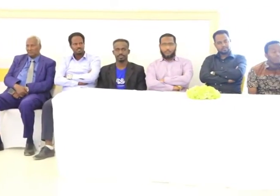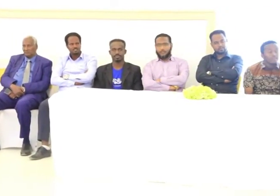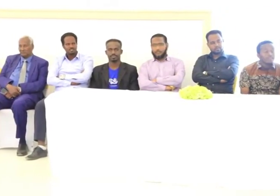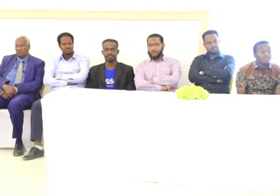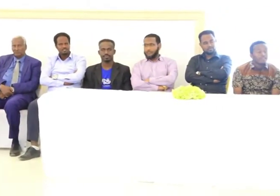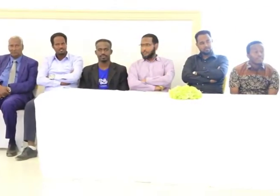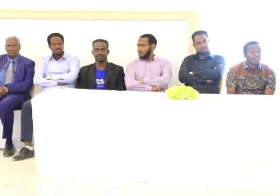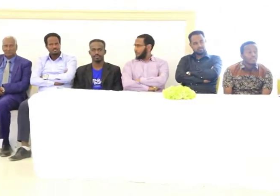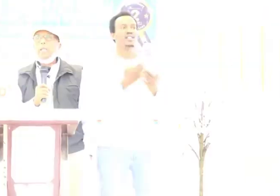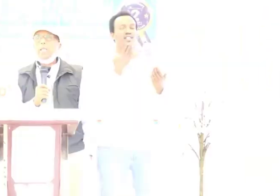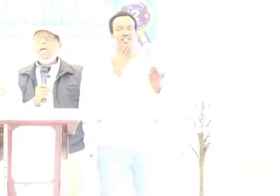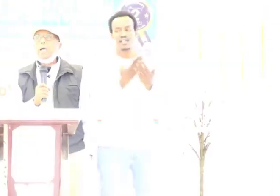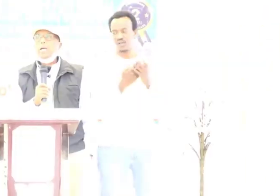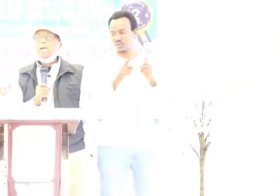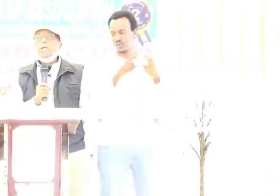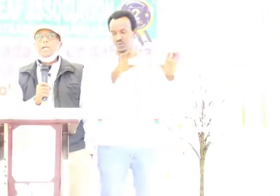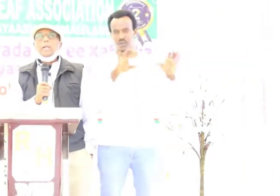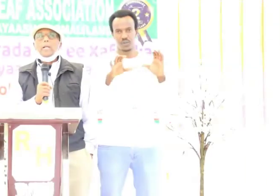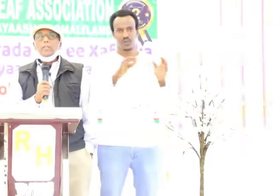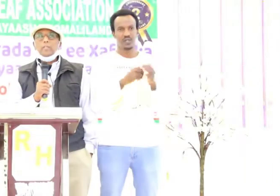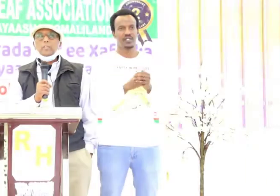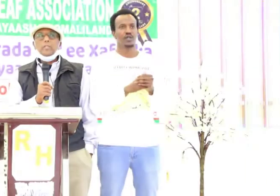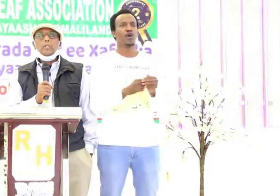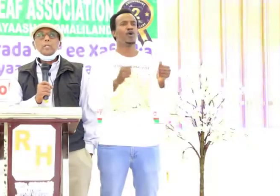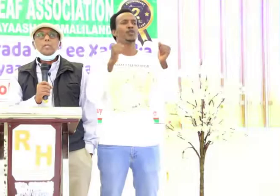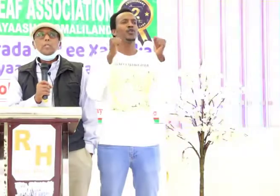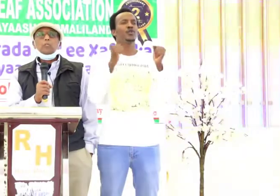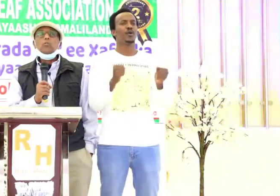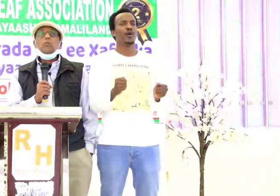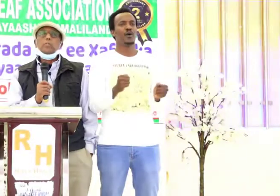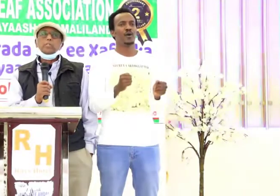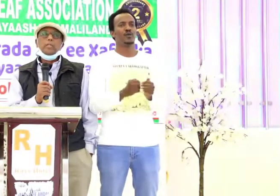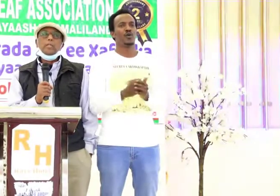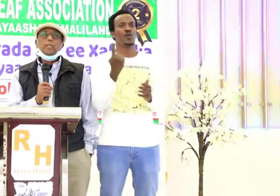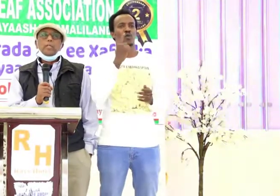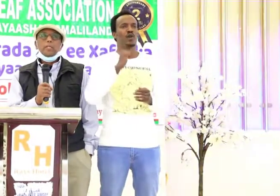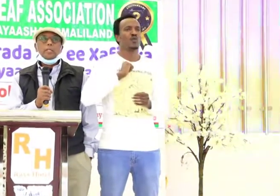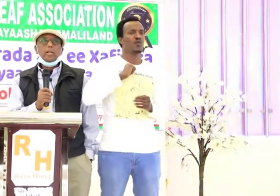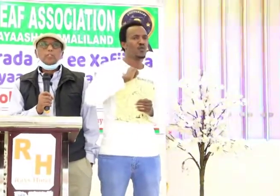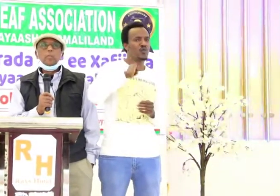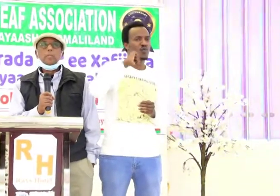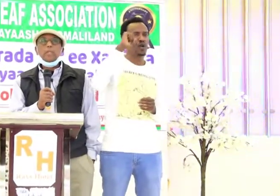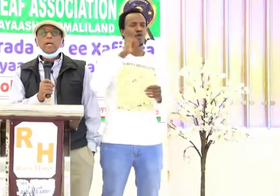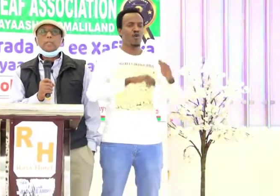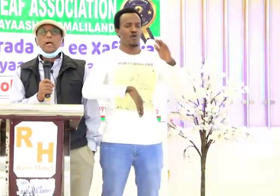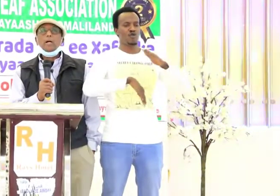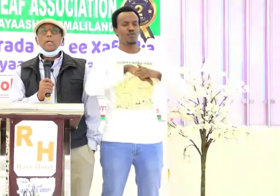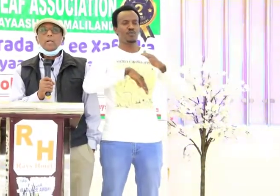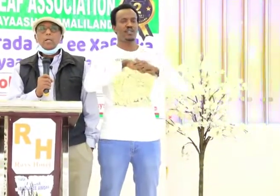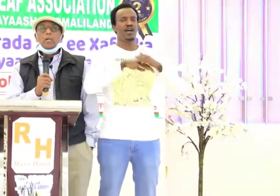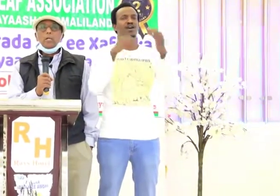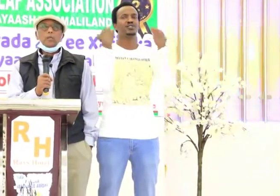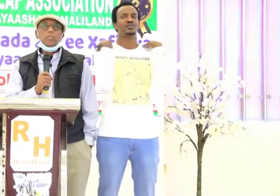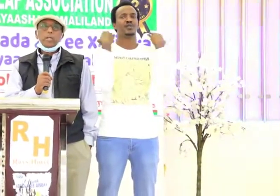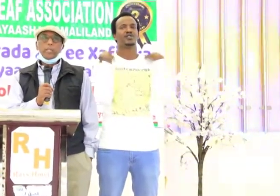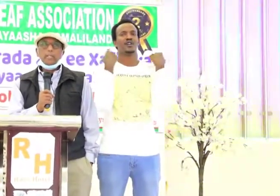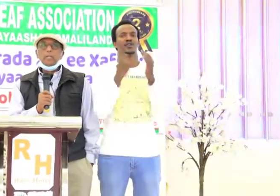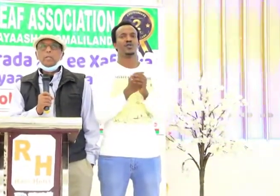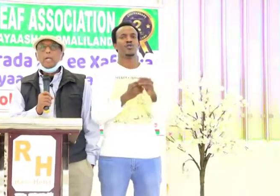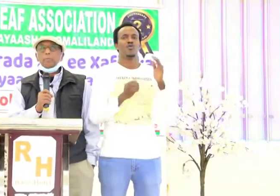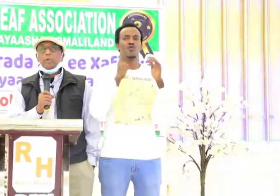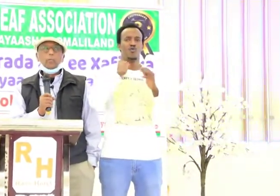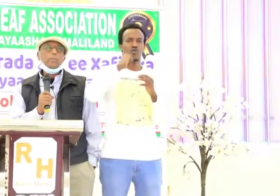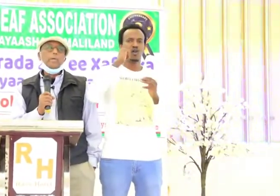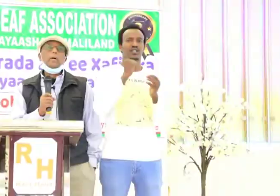Waxaan hambalyo u jeedinayaa dhalinyartii ku guuleysatay ciyaartii kubadda cagta ee guusha